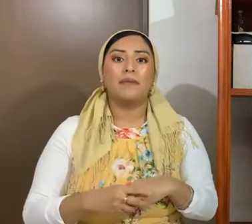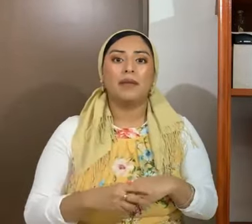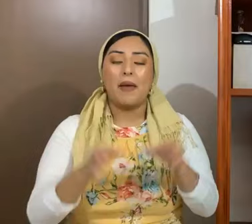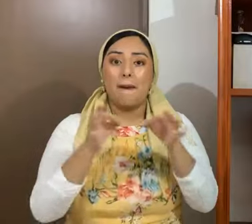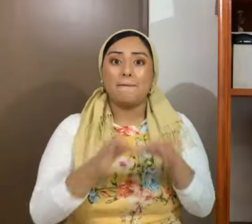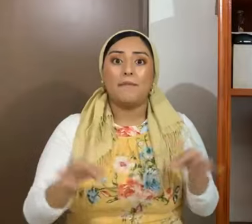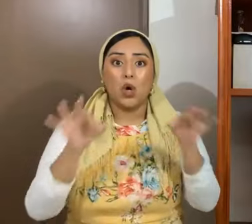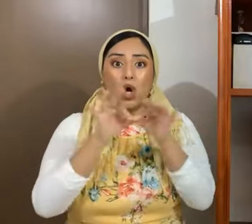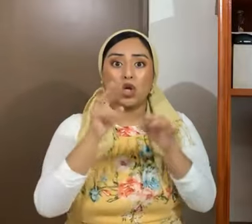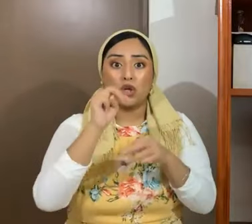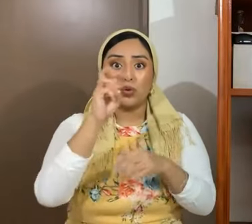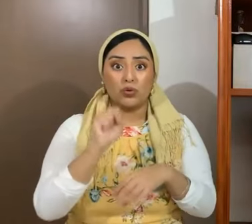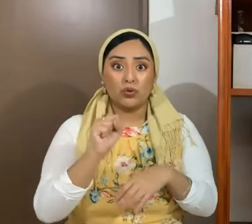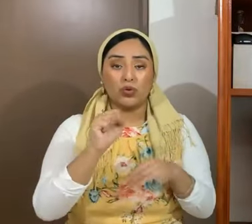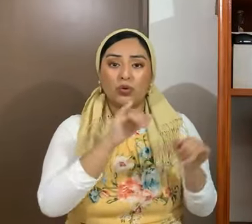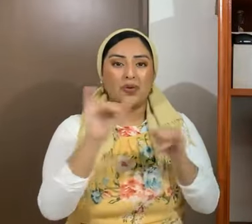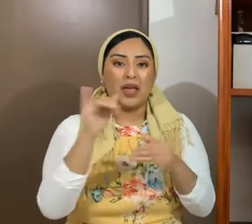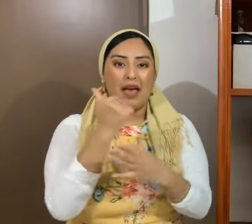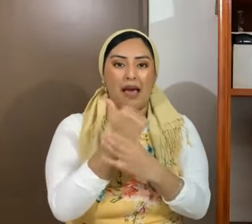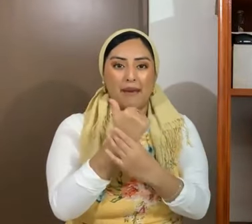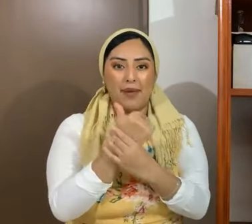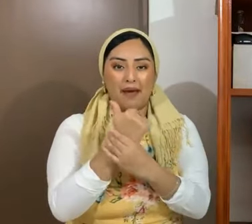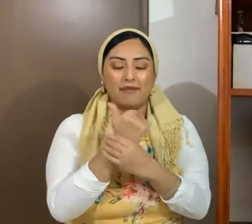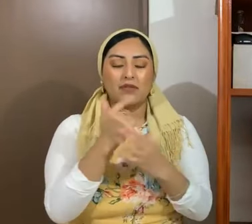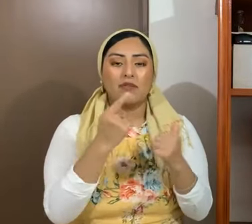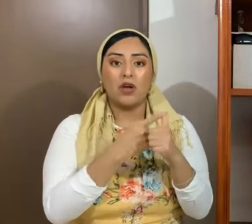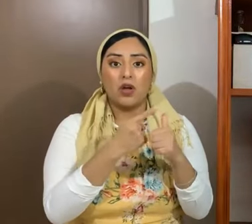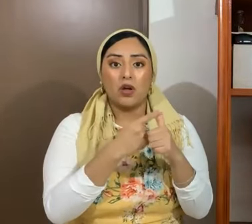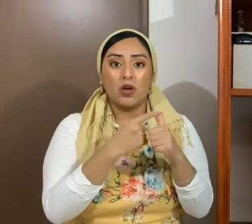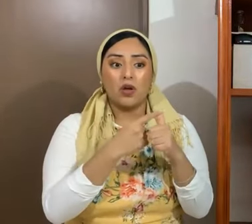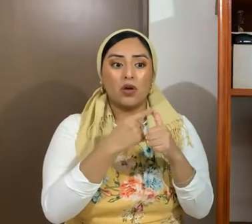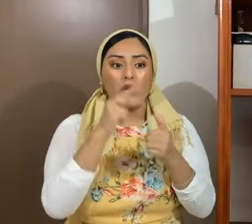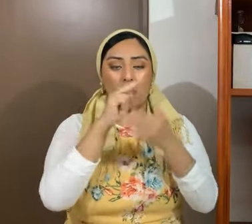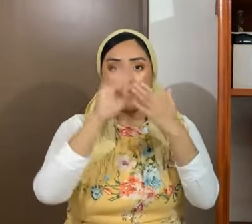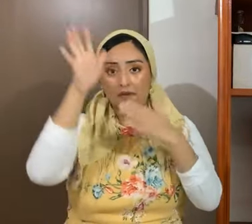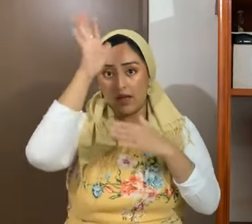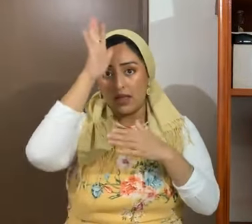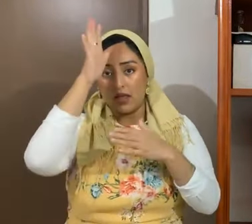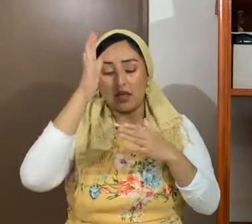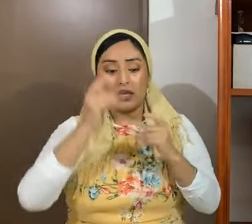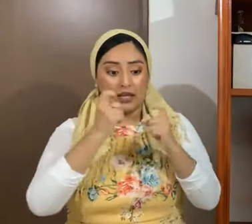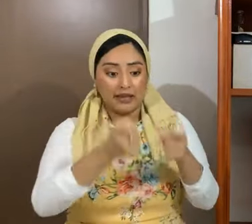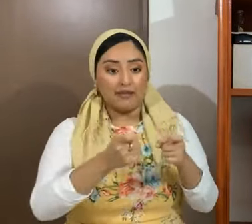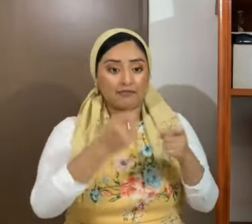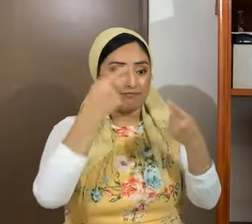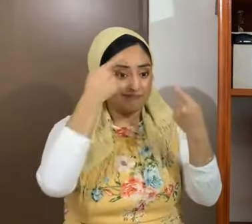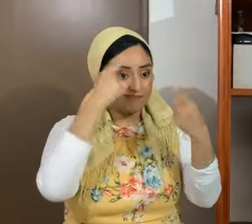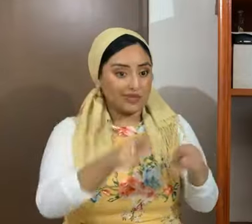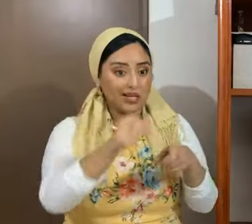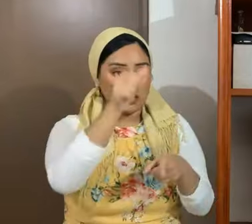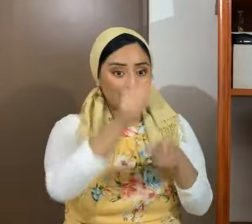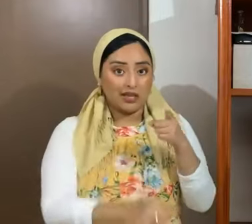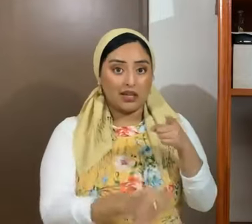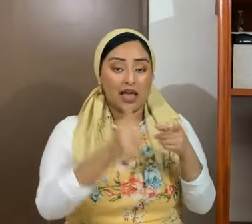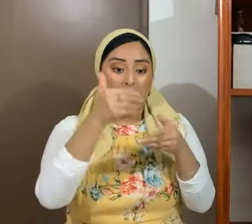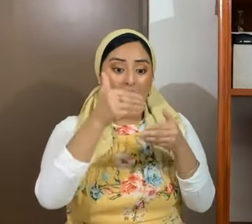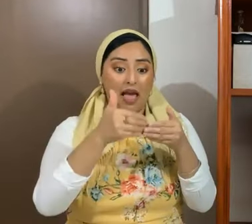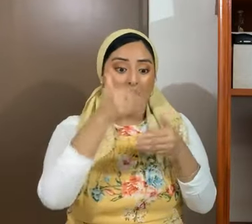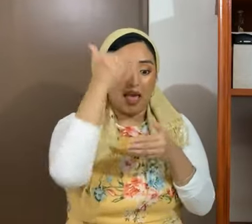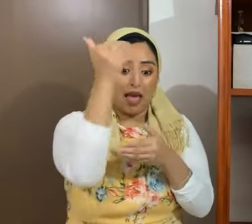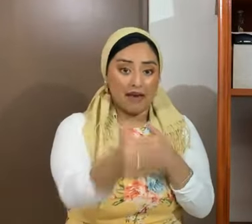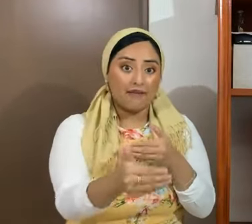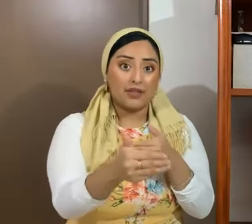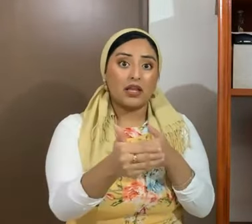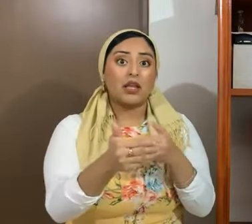muy importante. Así como a Abraham, primero el Eterno fue tratando con él, le dio el pacto de la Brit Milá y después le